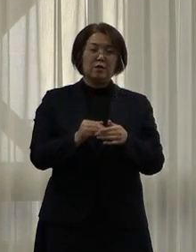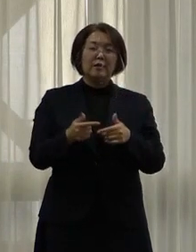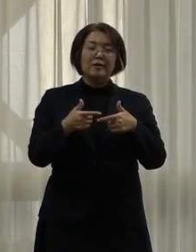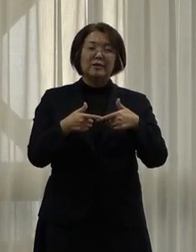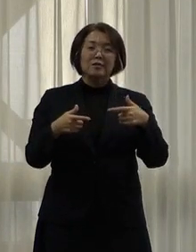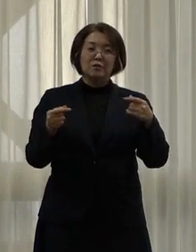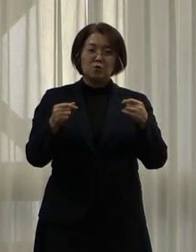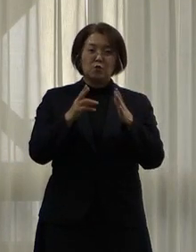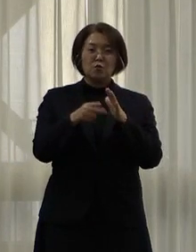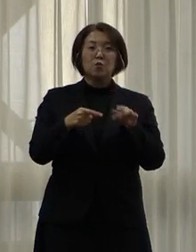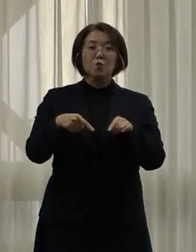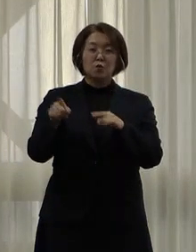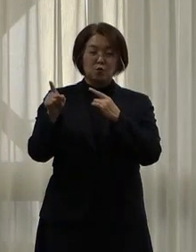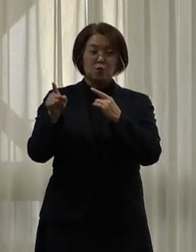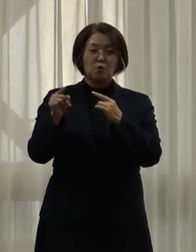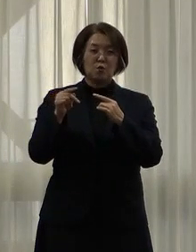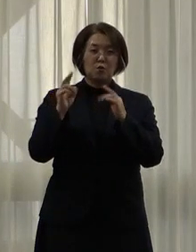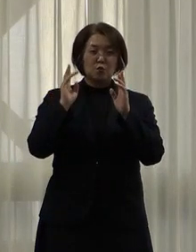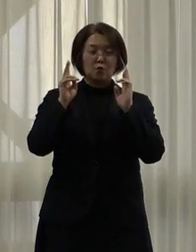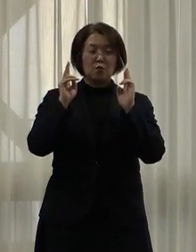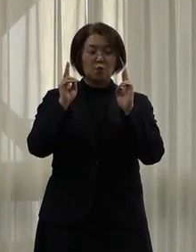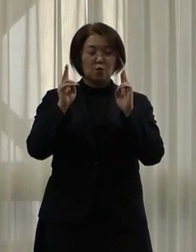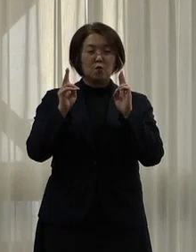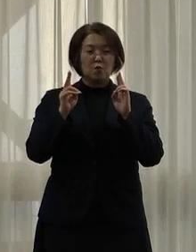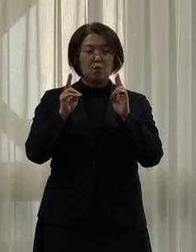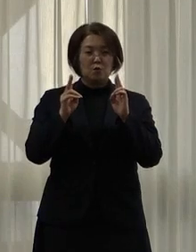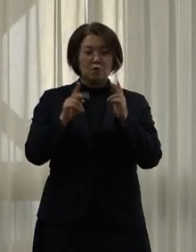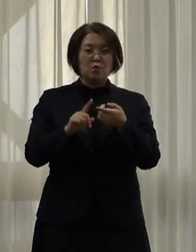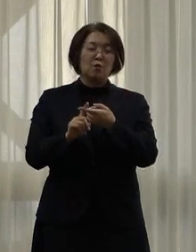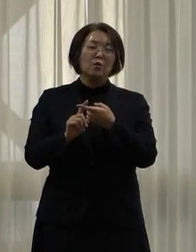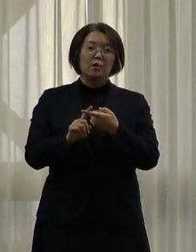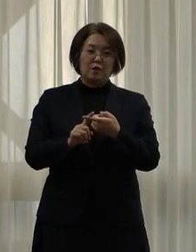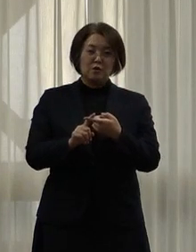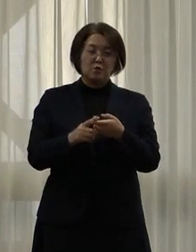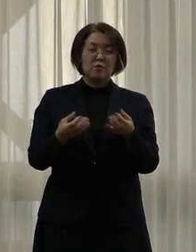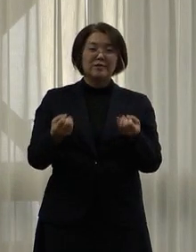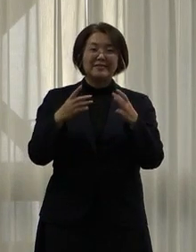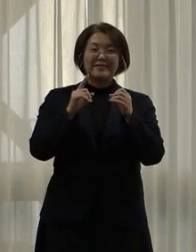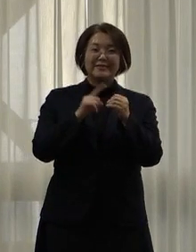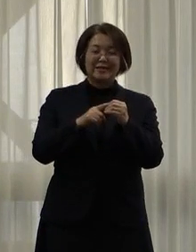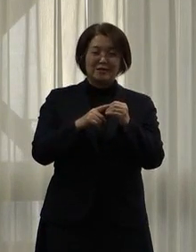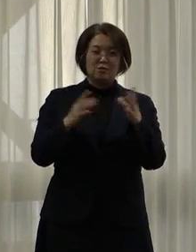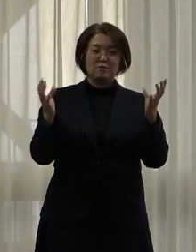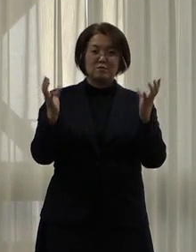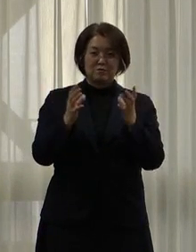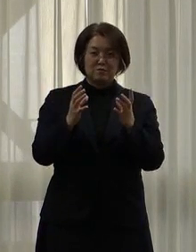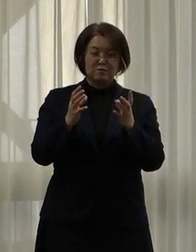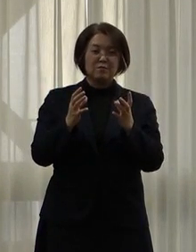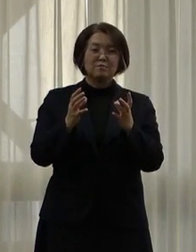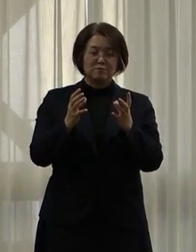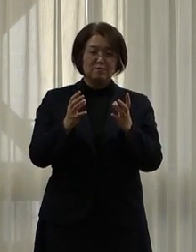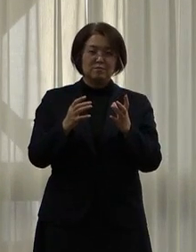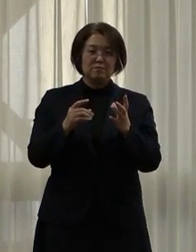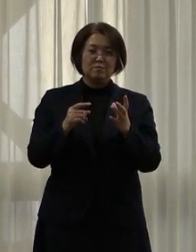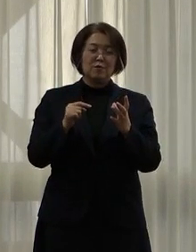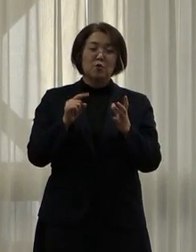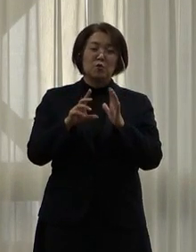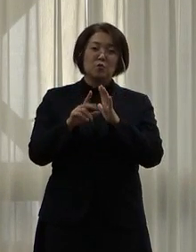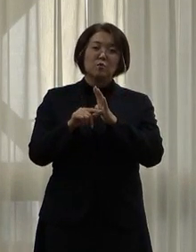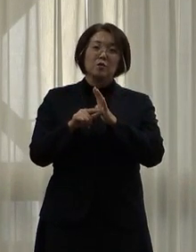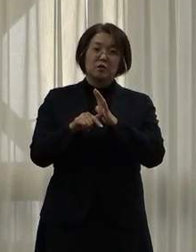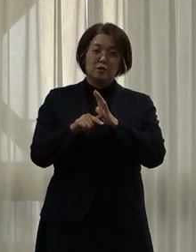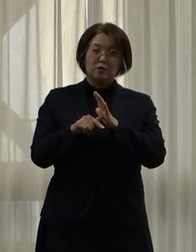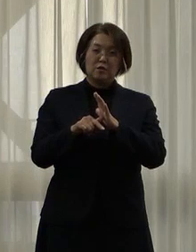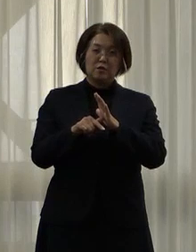行業協会の富山地区の会合、新年の合宿交換会がありまして、そこでも皆さん